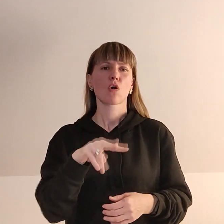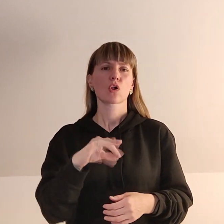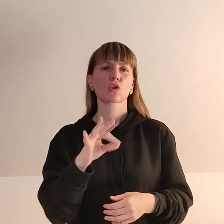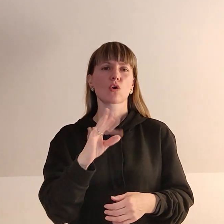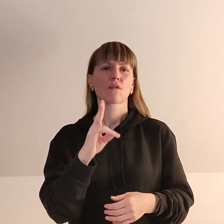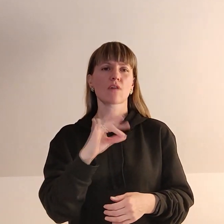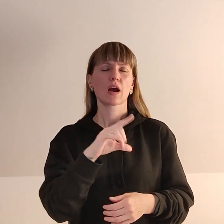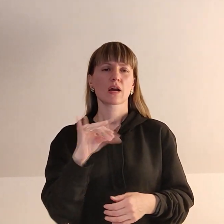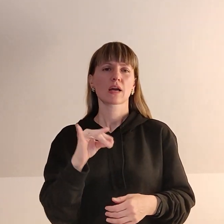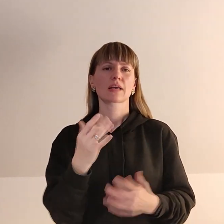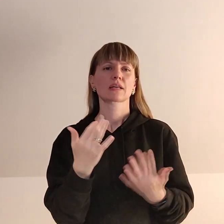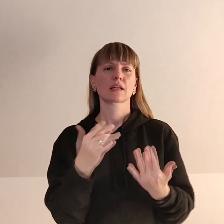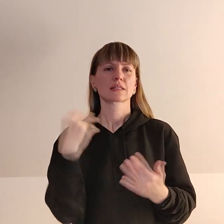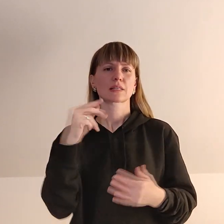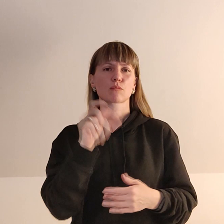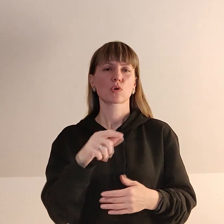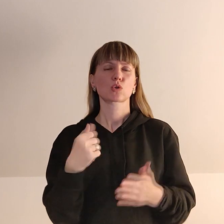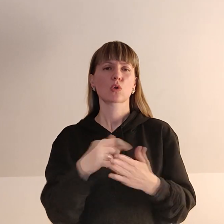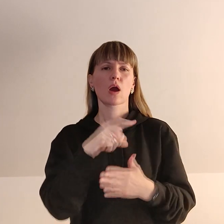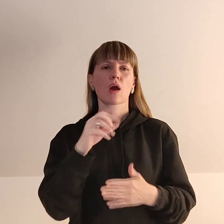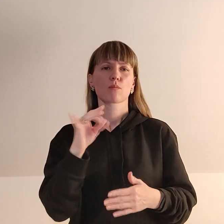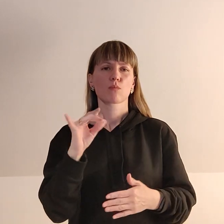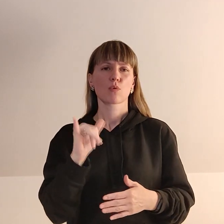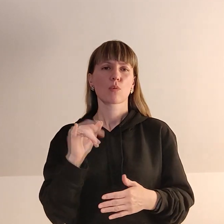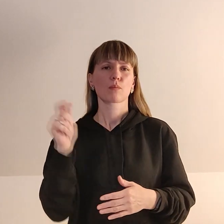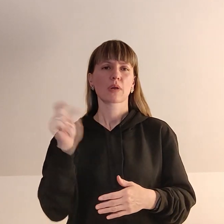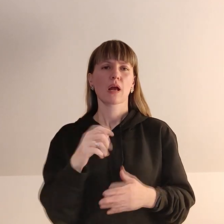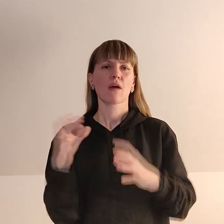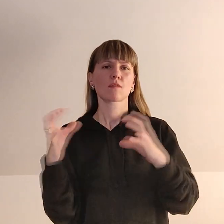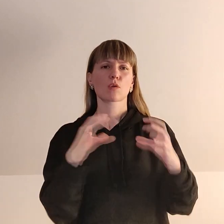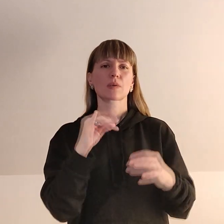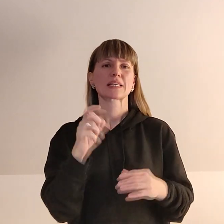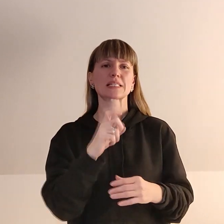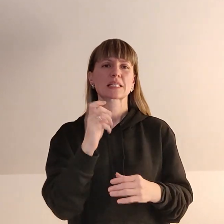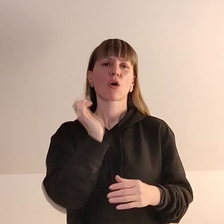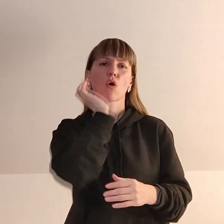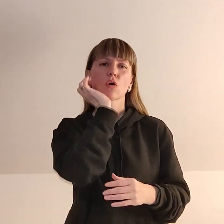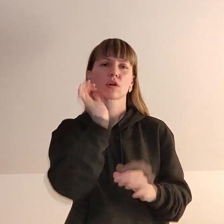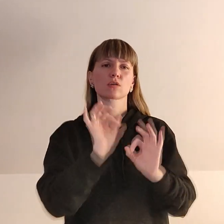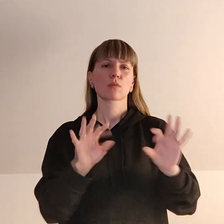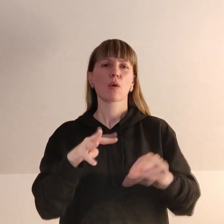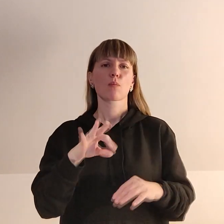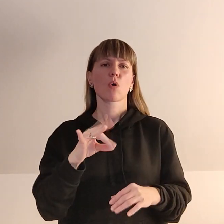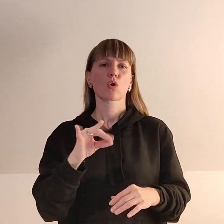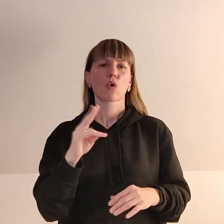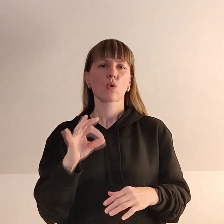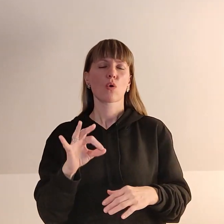обіді до Запорізького хабу приїхали автобуси із Оріхова, розповів Владислав Мороко. Новини на Суспільному,